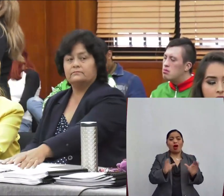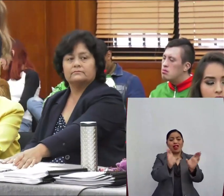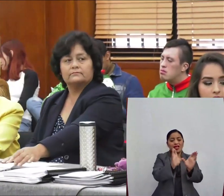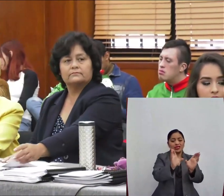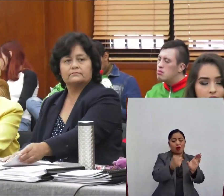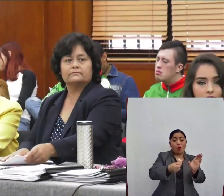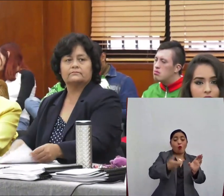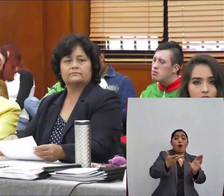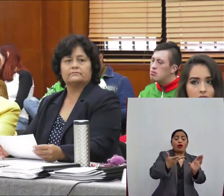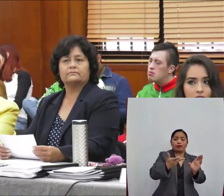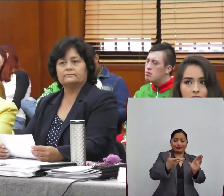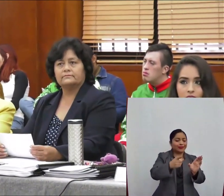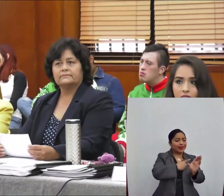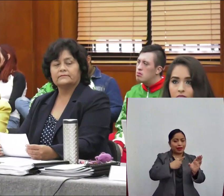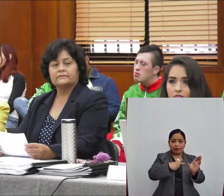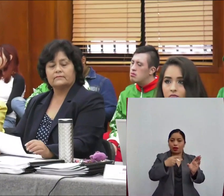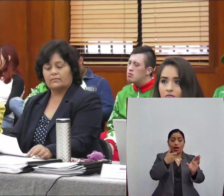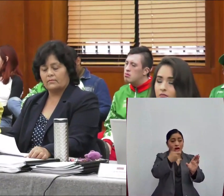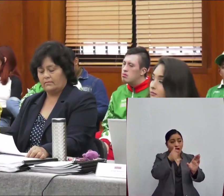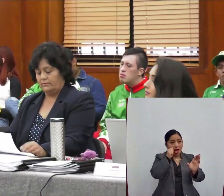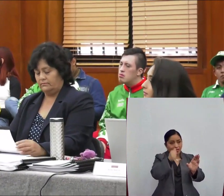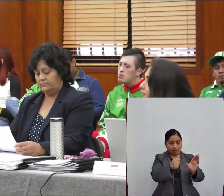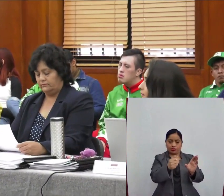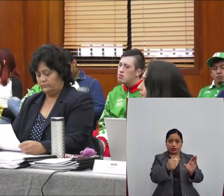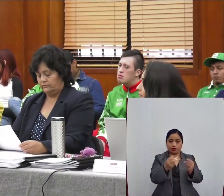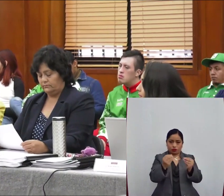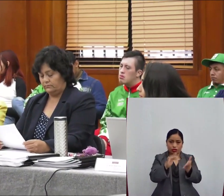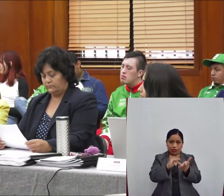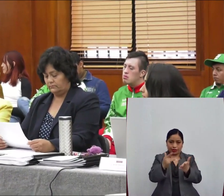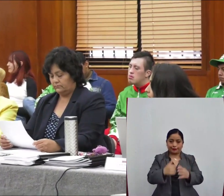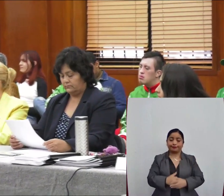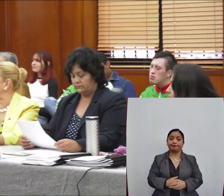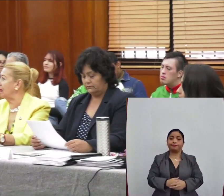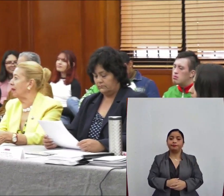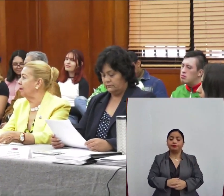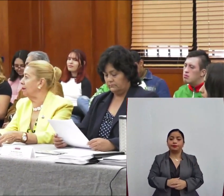Muchas gracias. Adelante.